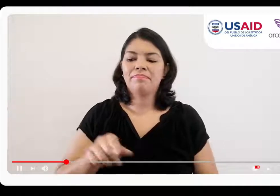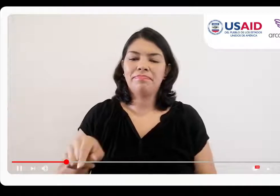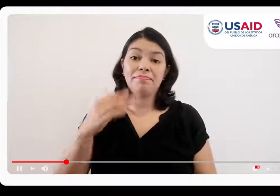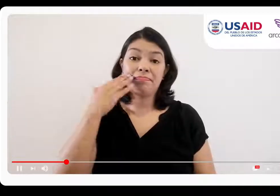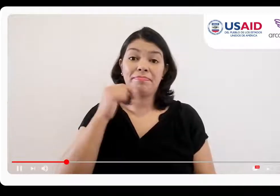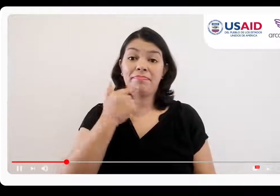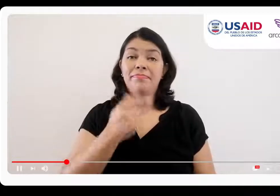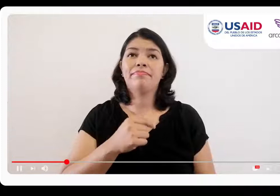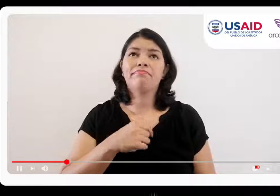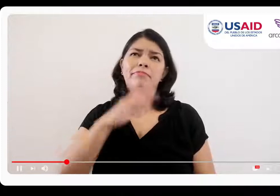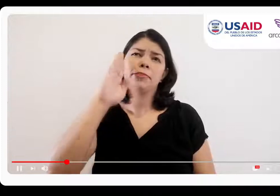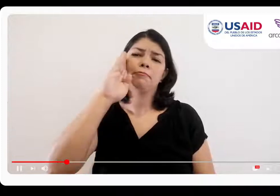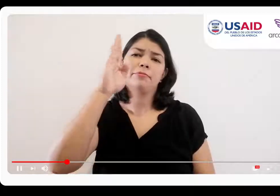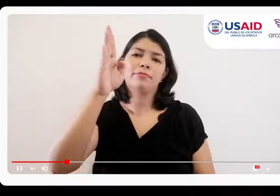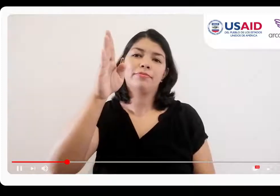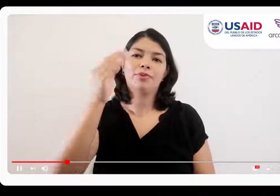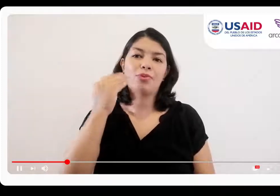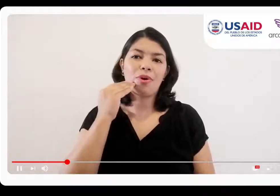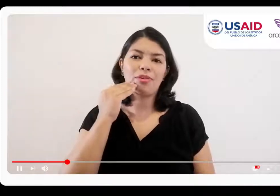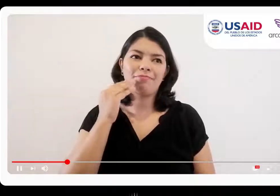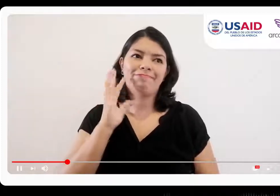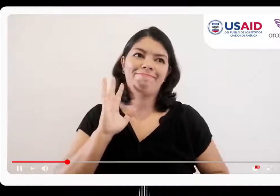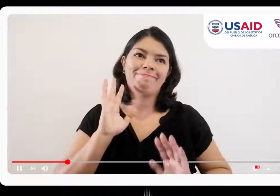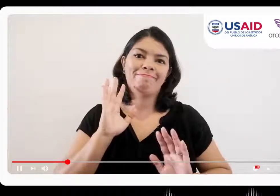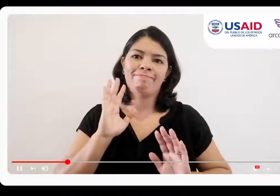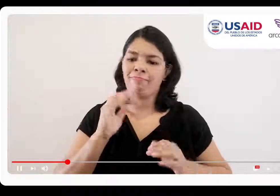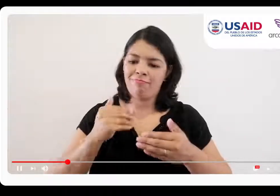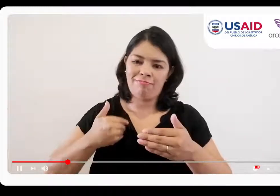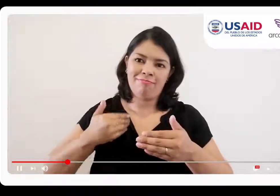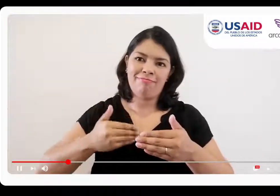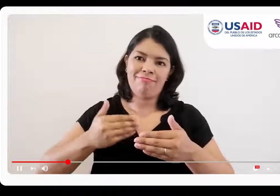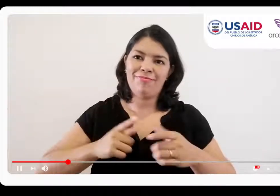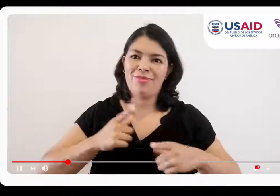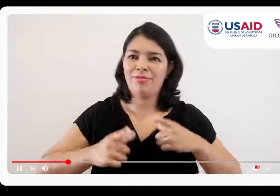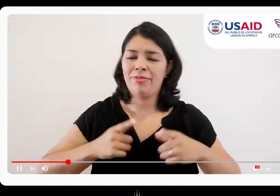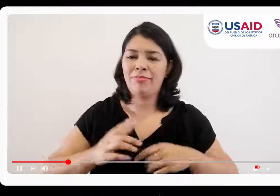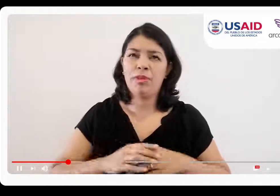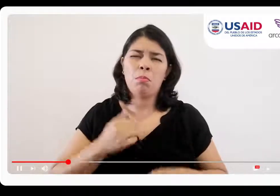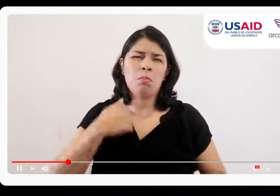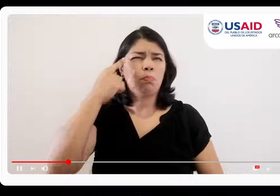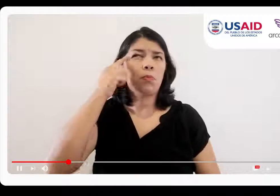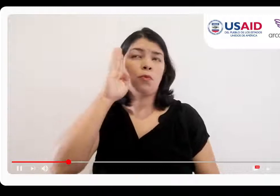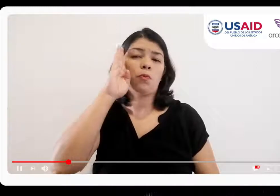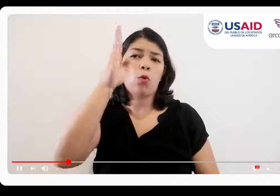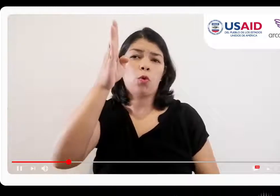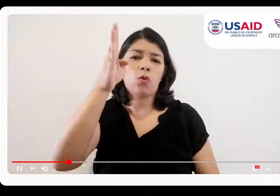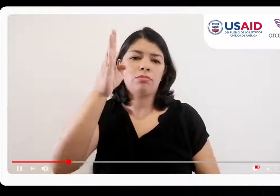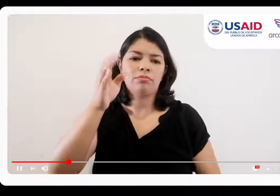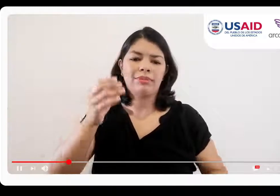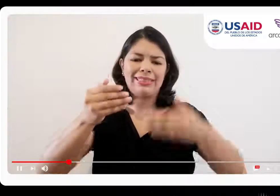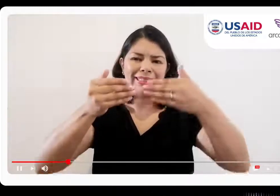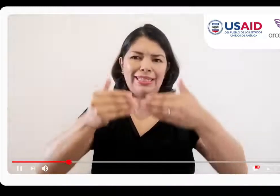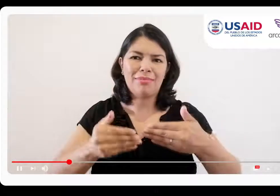Algún día, no sabemos cuándo, porque pues estamos en una lucha, dejaremos de decir discapacidad. Es la